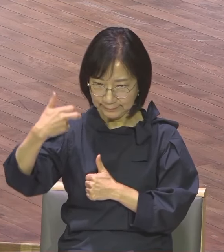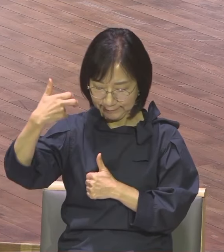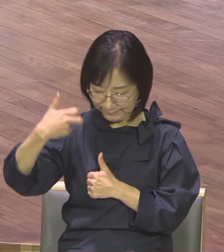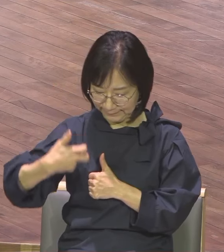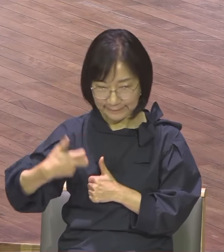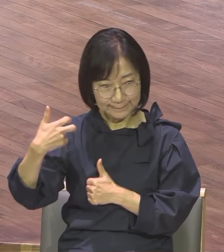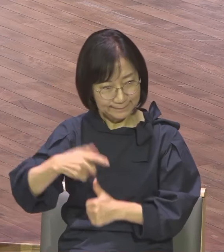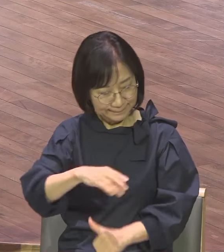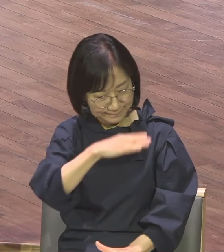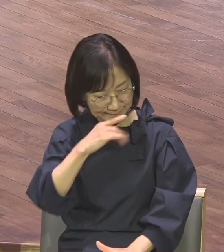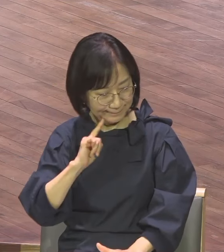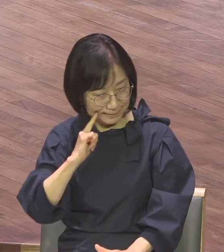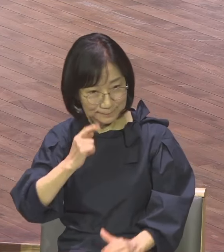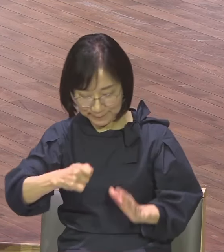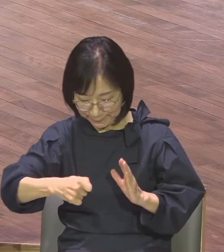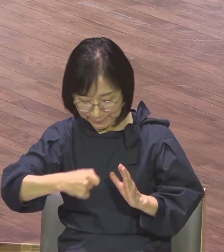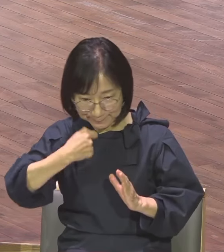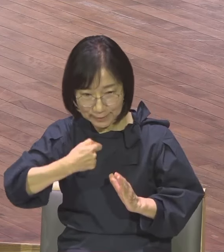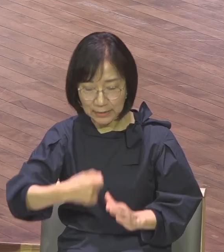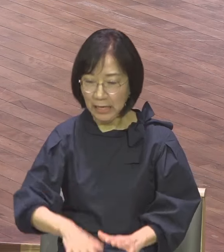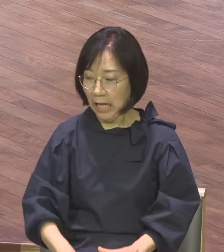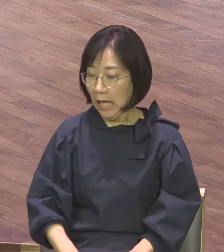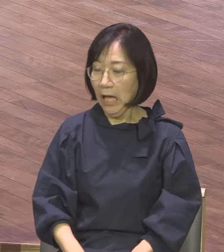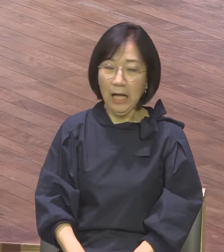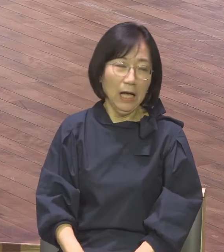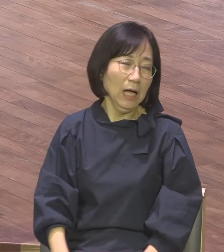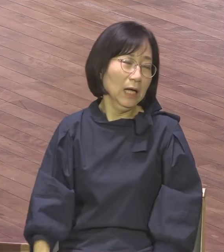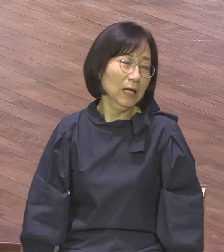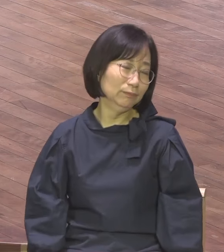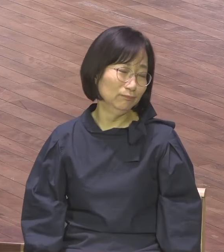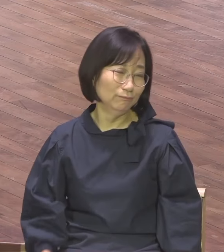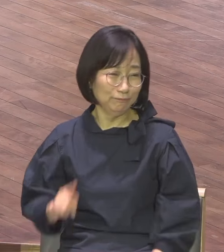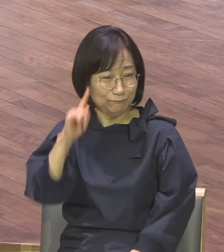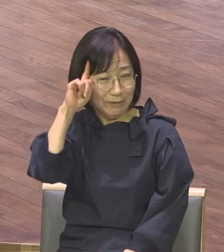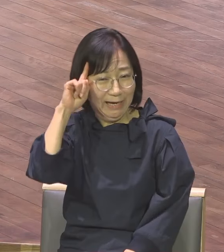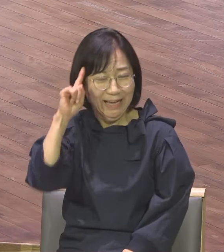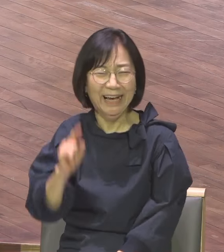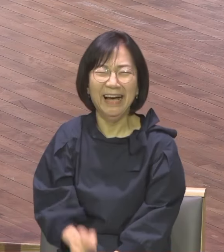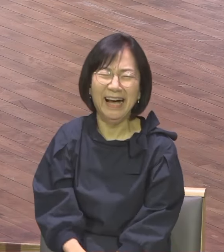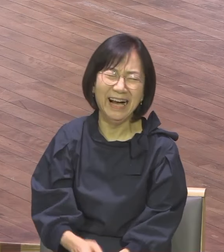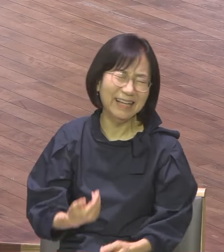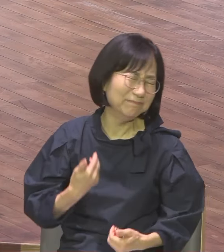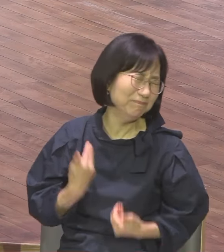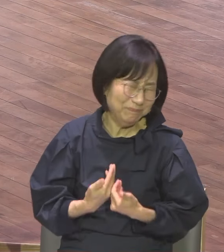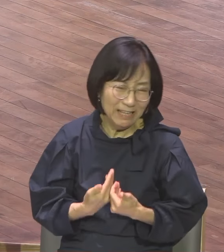이렇게 되니까 막 닦고 막 이게 사람 사는 게 아니에요.